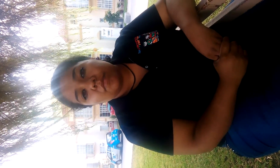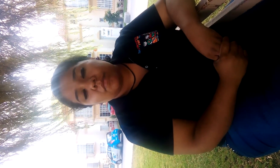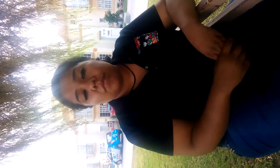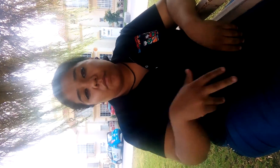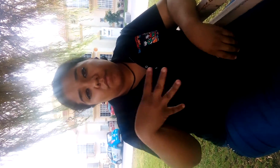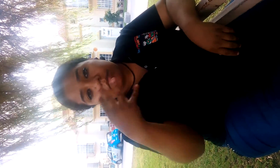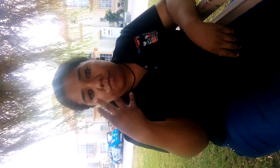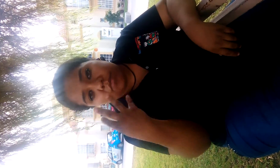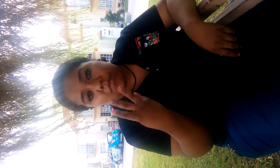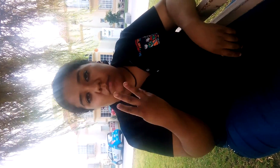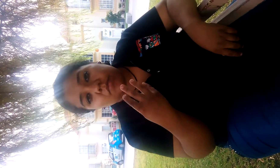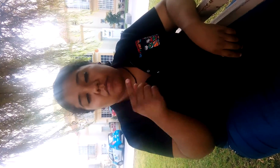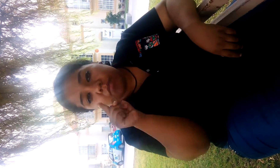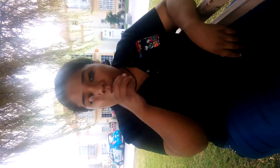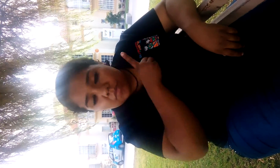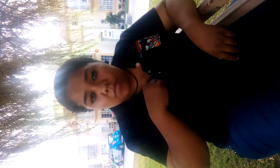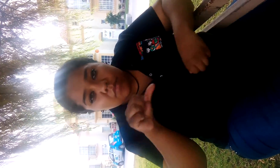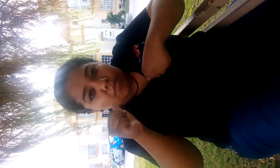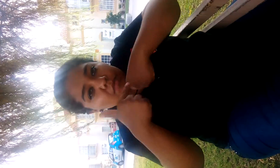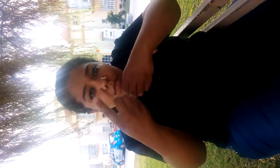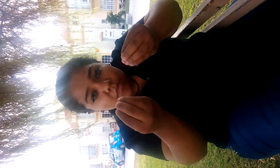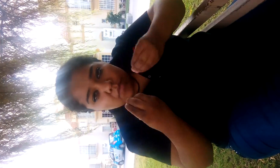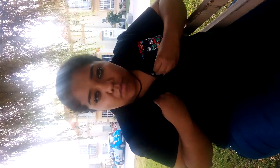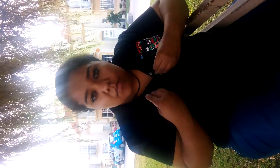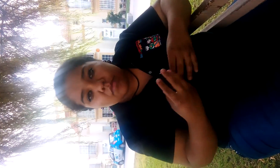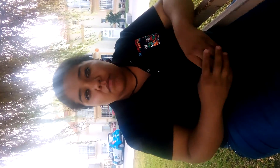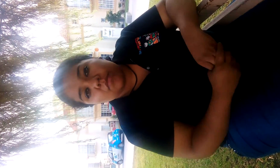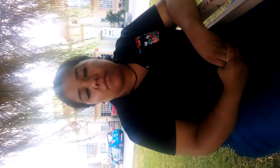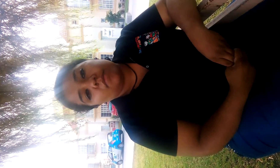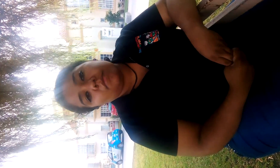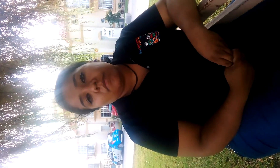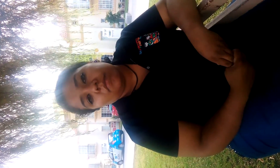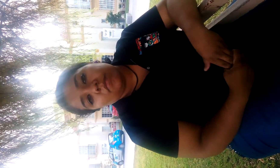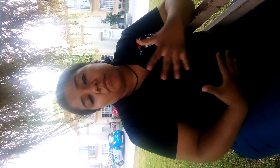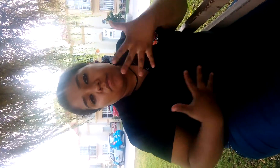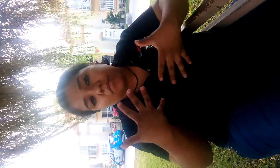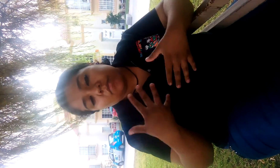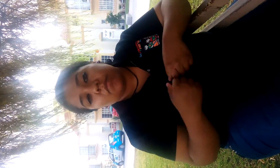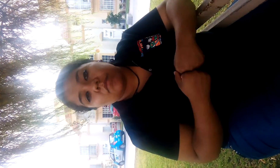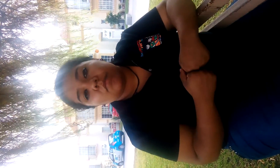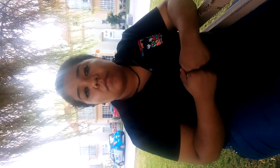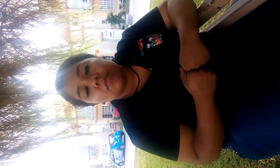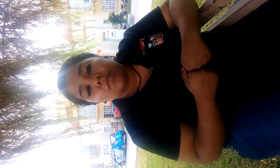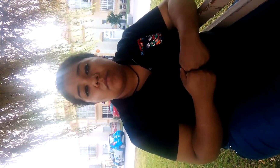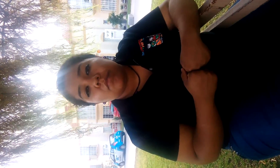14. Dame lo que me debes. 15. Toma lo que me prestaste, Jaime.